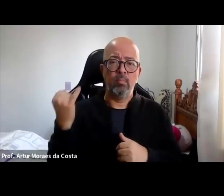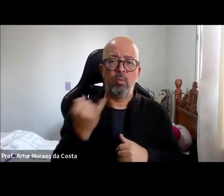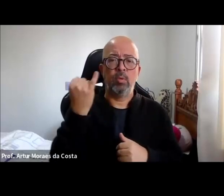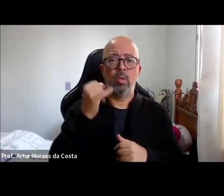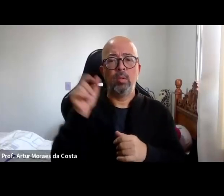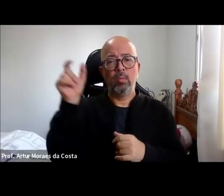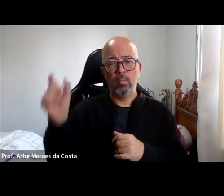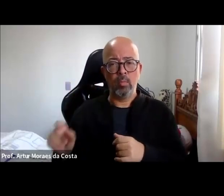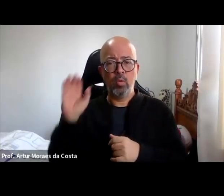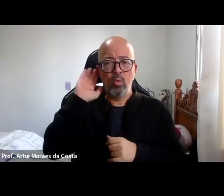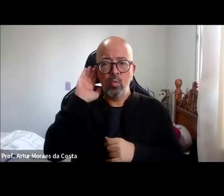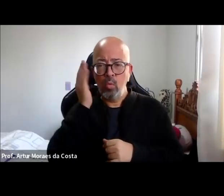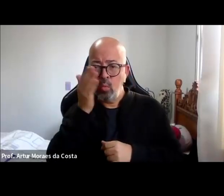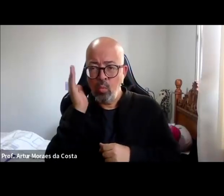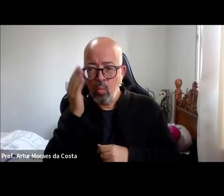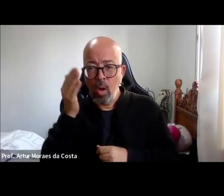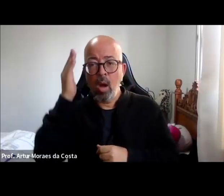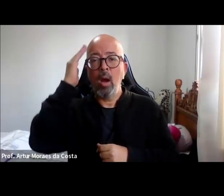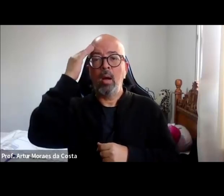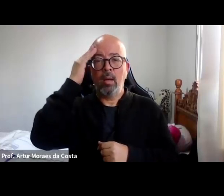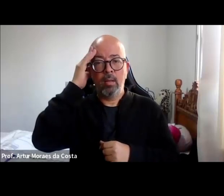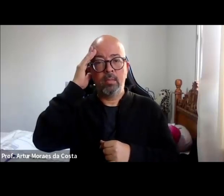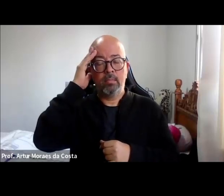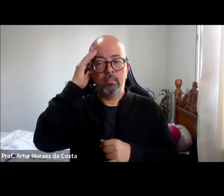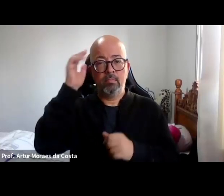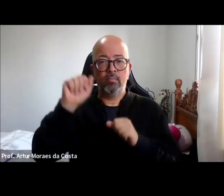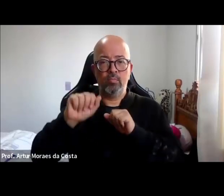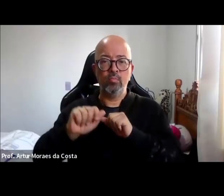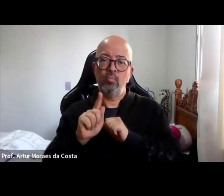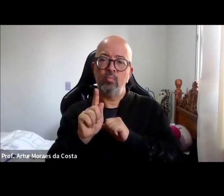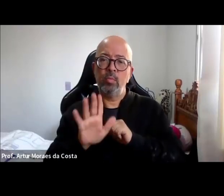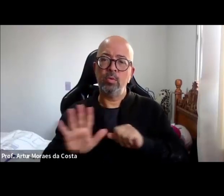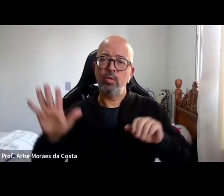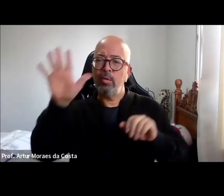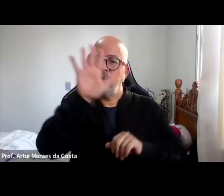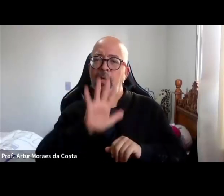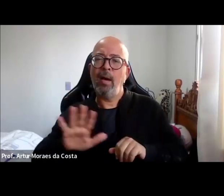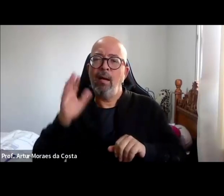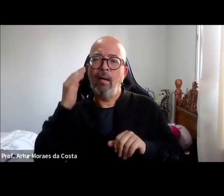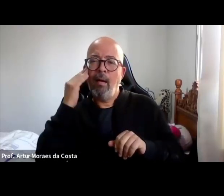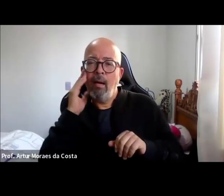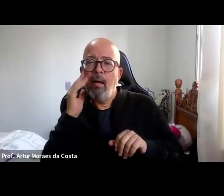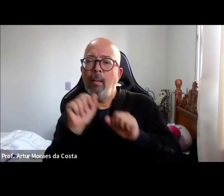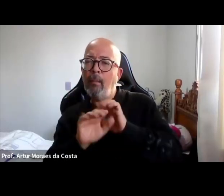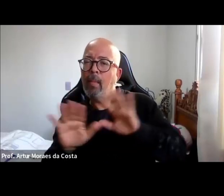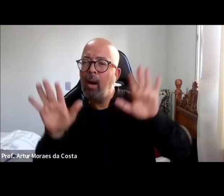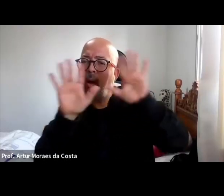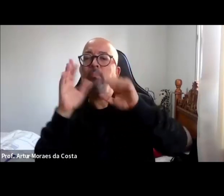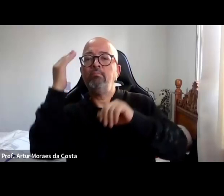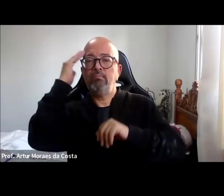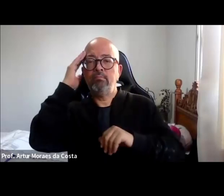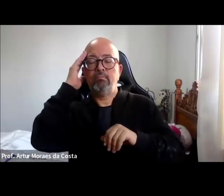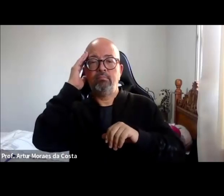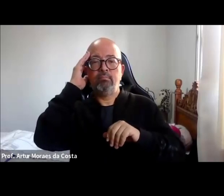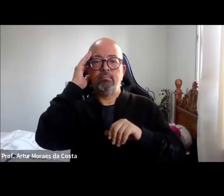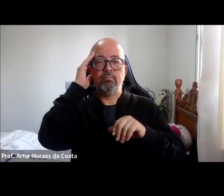general global y se ubique en el entorno que le rodea En el momento no es importante empezar con lo más importante y hacerlo